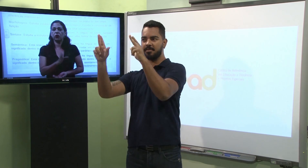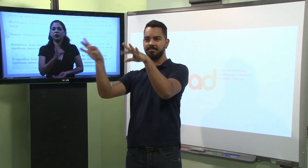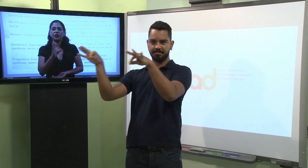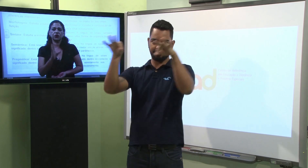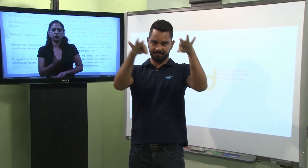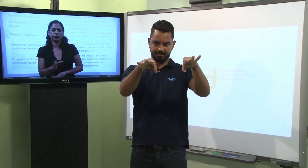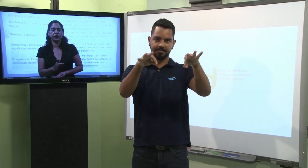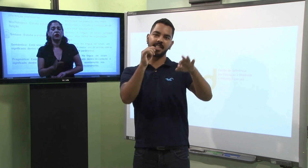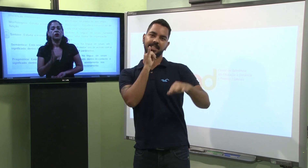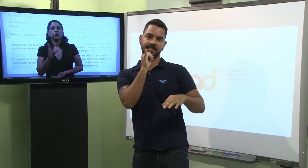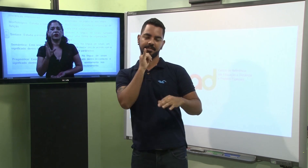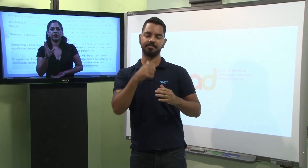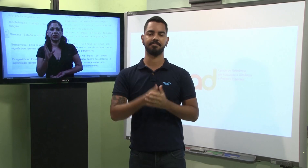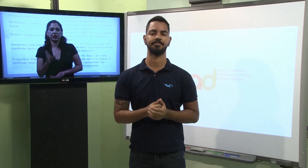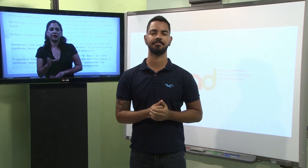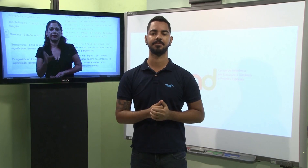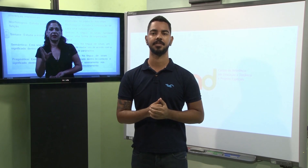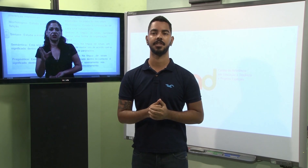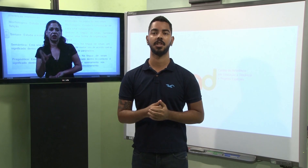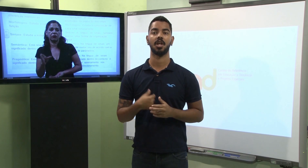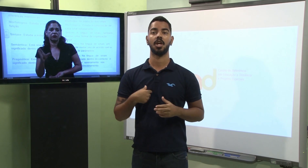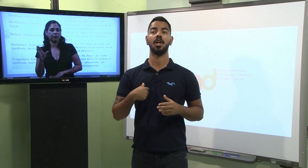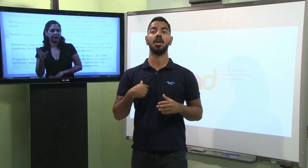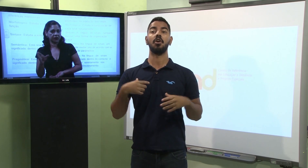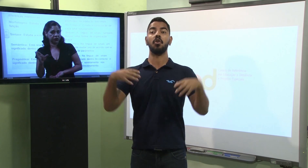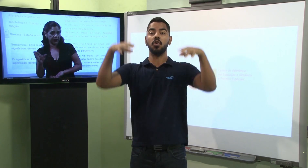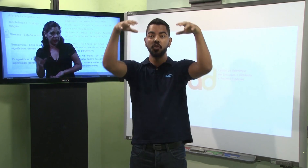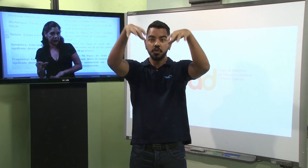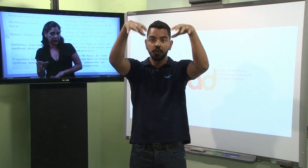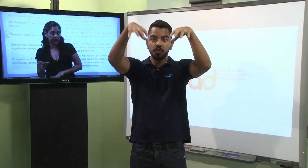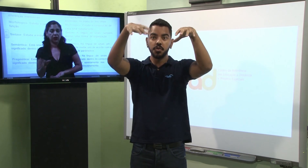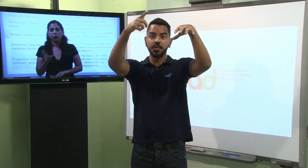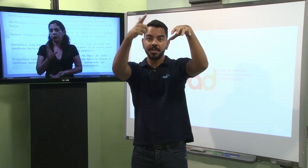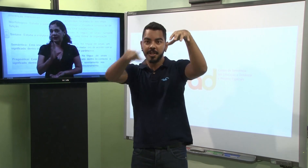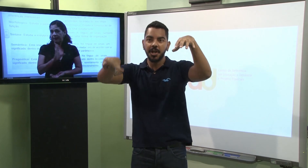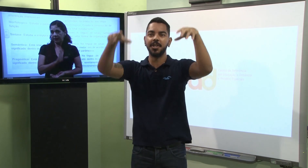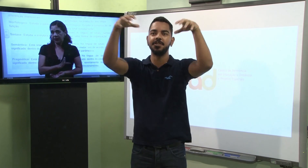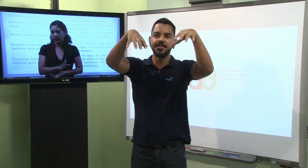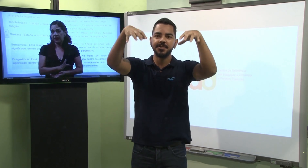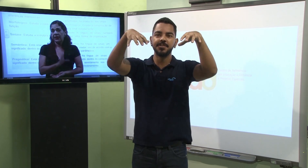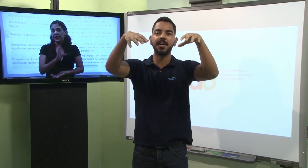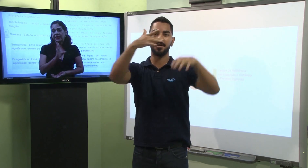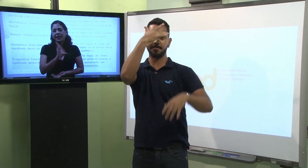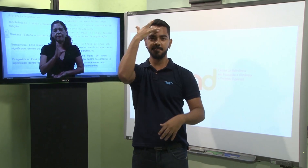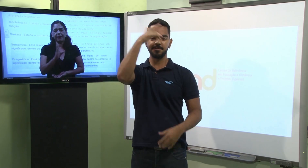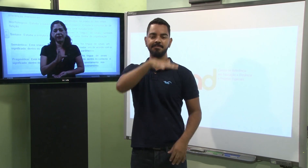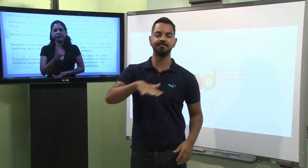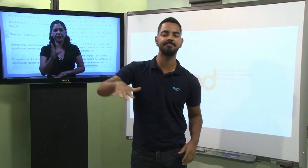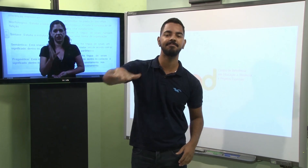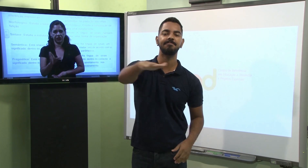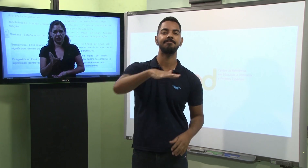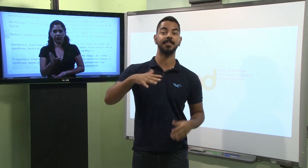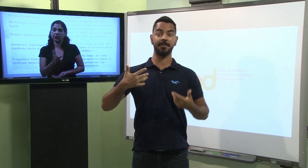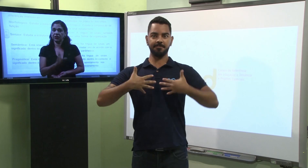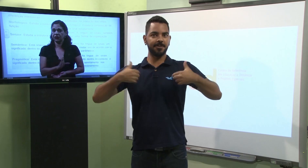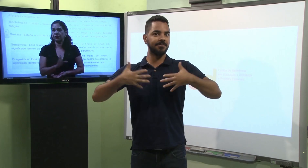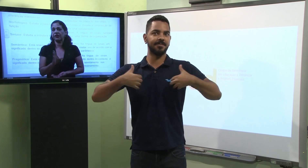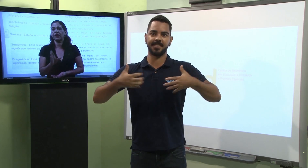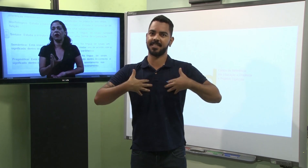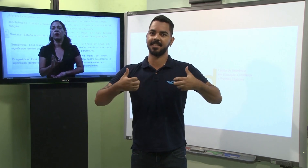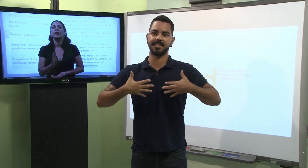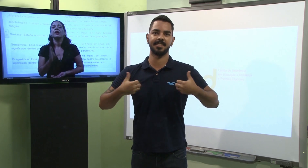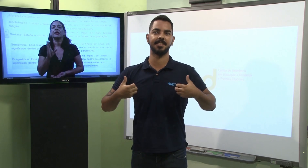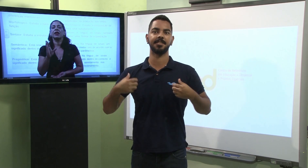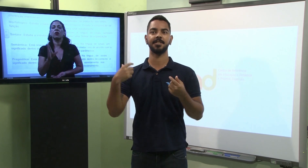o retorno da chuva, os sitiantes da região estão bastante felizes, pois a manga está bem verdinha e